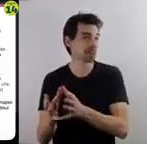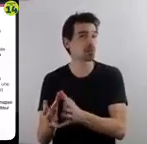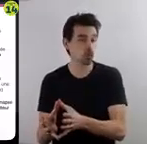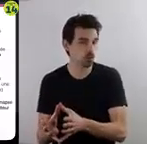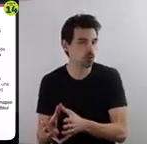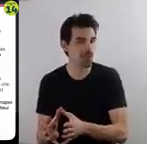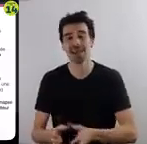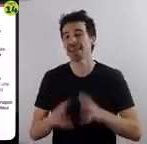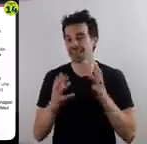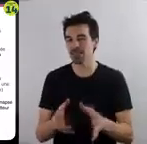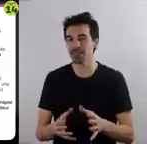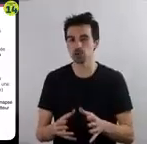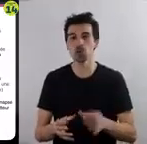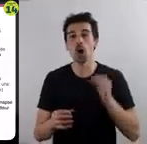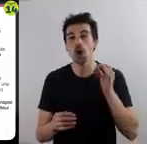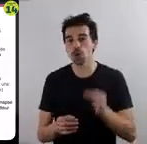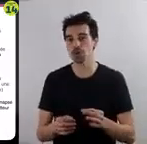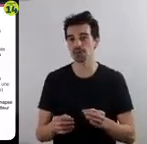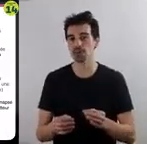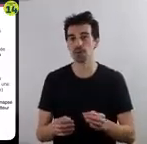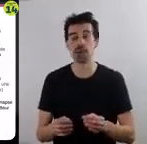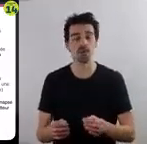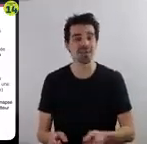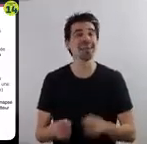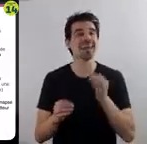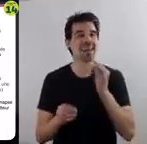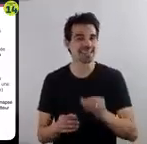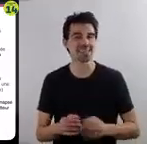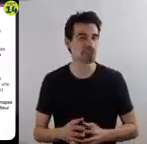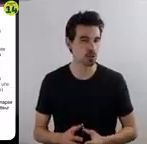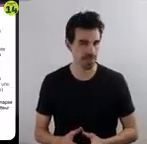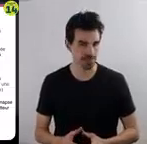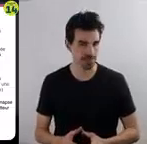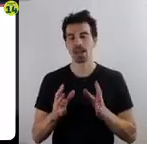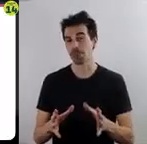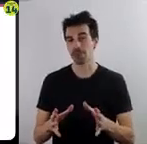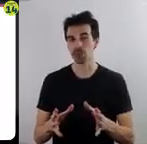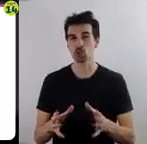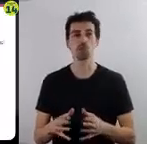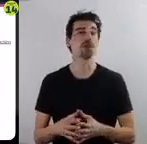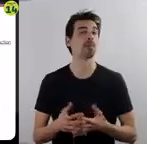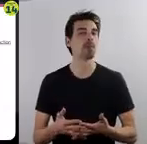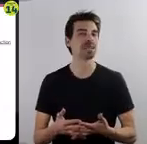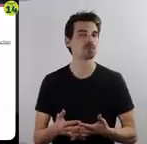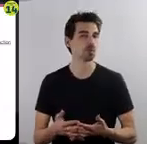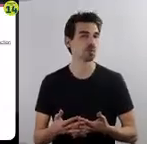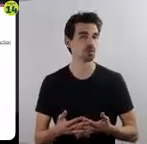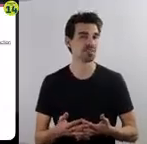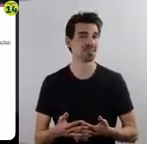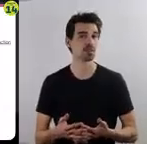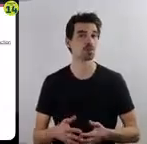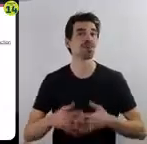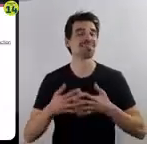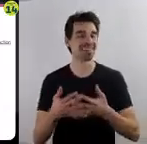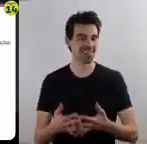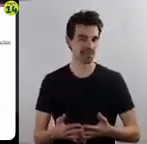la synapse neuromusculaire qui met en jeu un neurotransmetteur appelé l'acétylcholine. La formation puis la propagation d'un